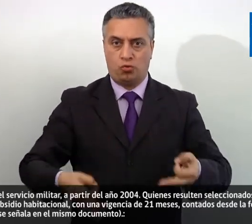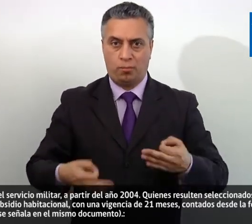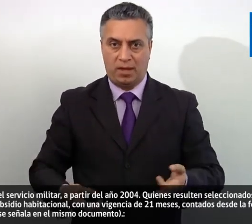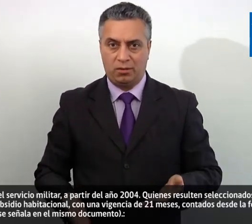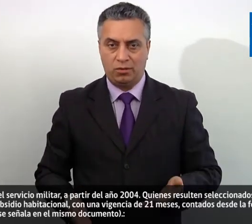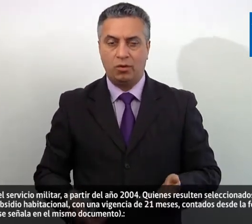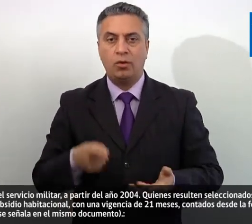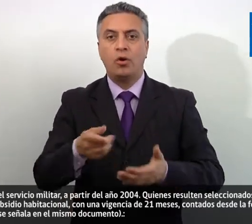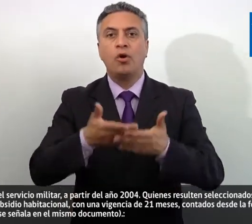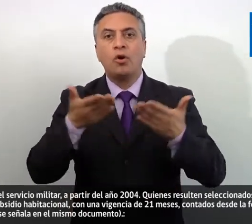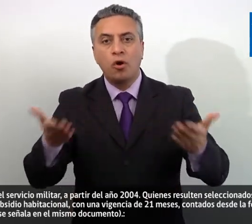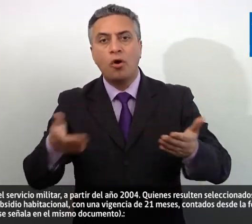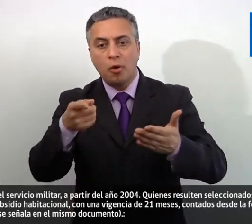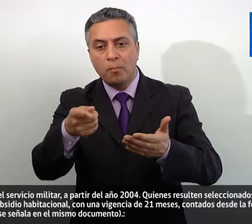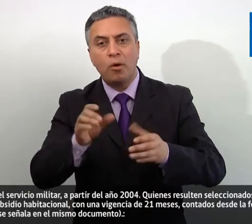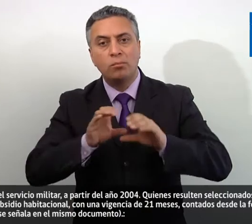señala en el mismo documento.